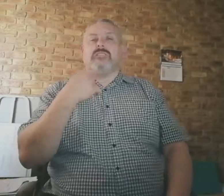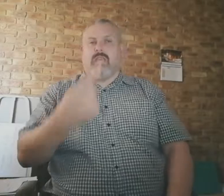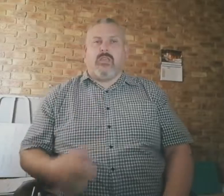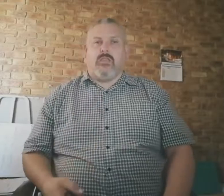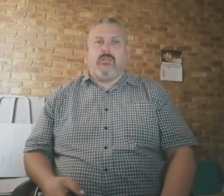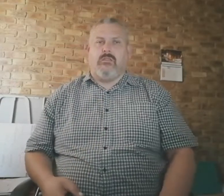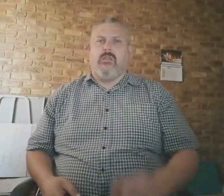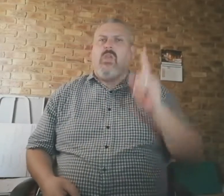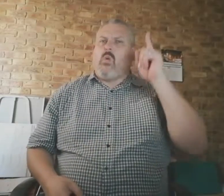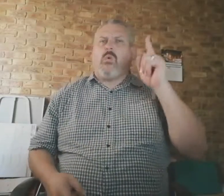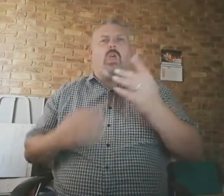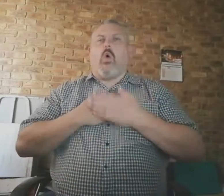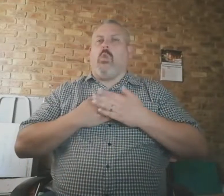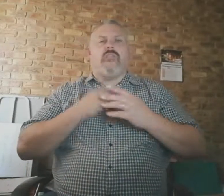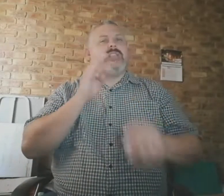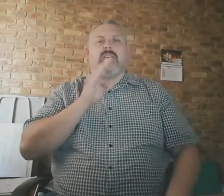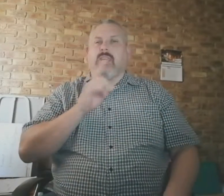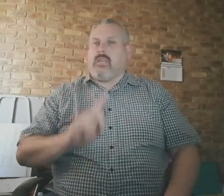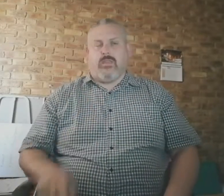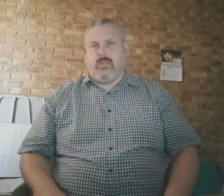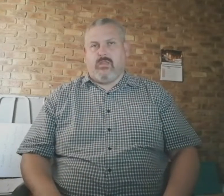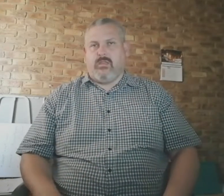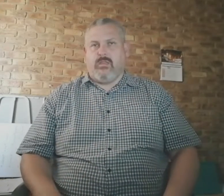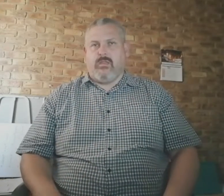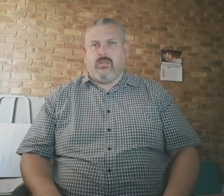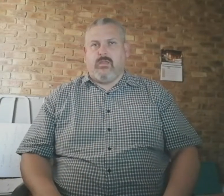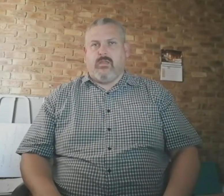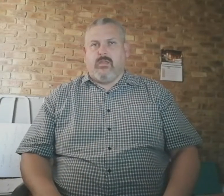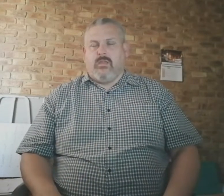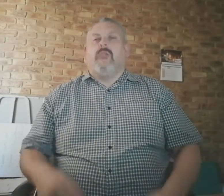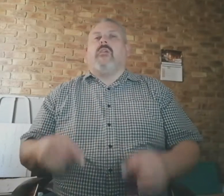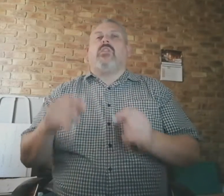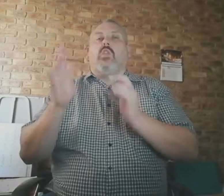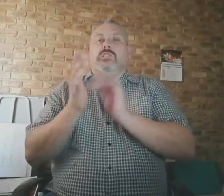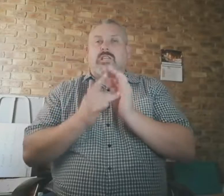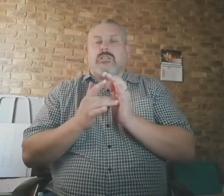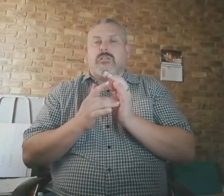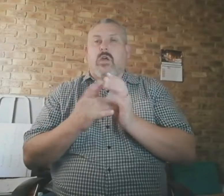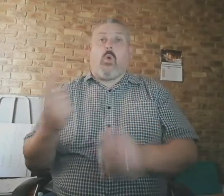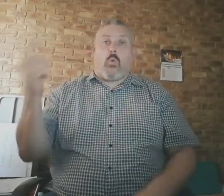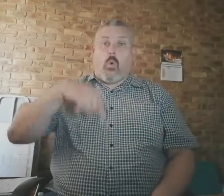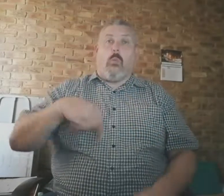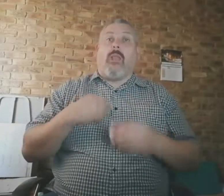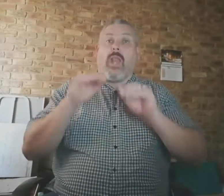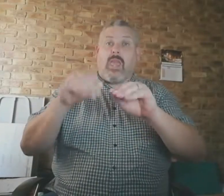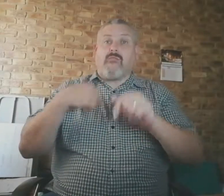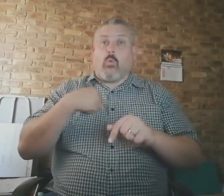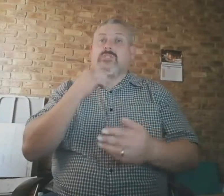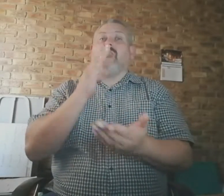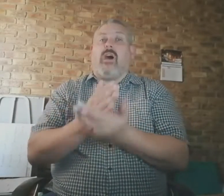julle sê, God hou nie van die kinder, want Jesus, kom, weet vir ons